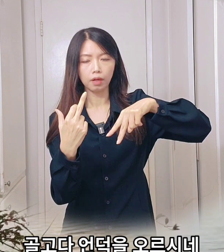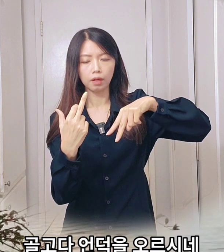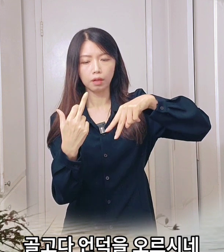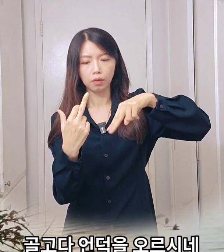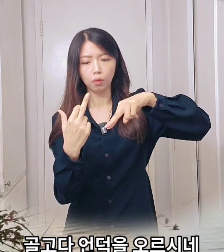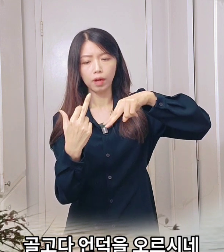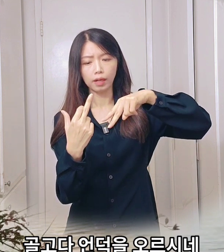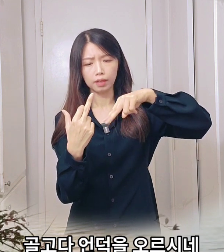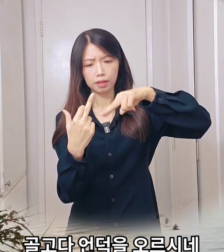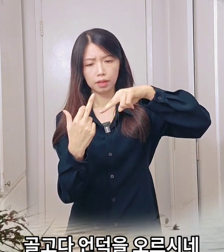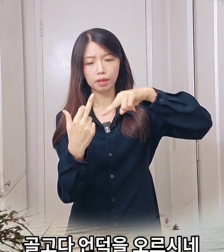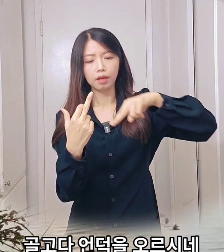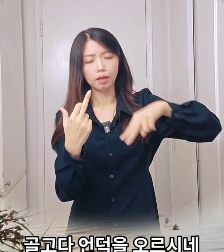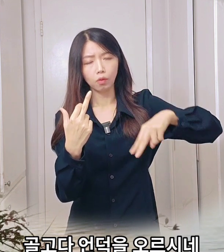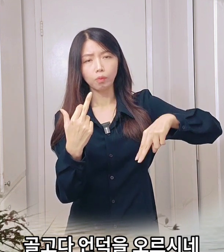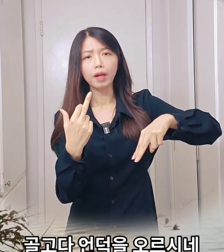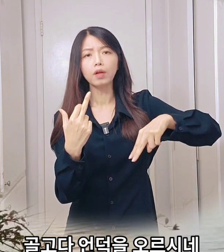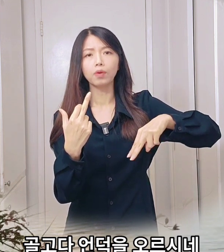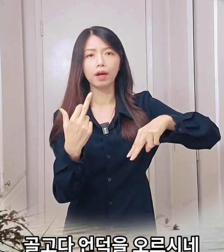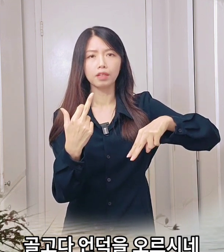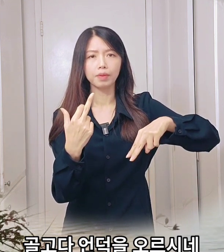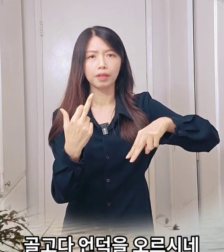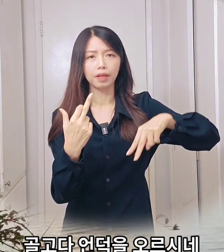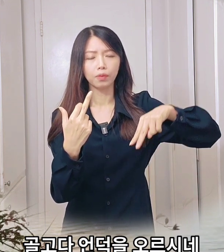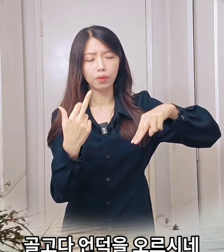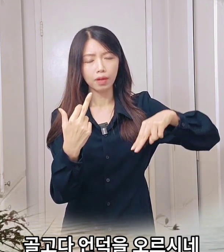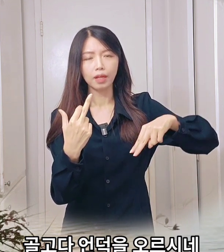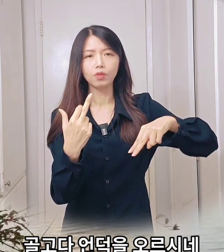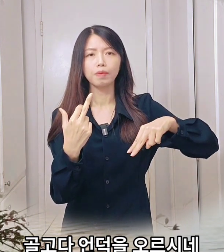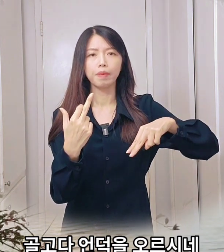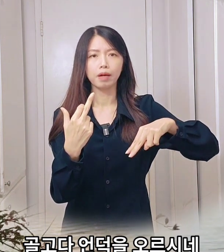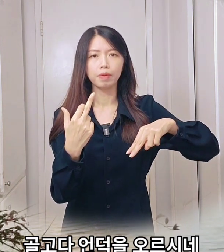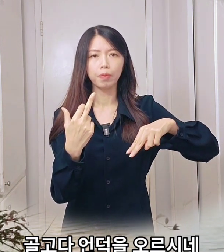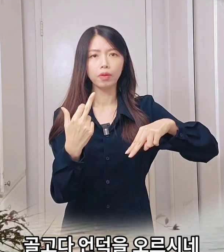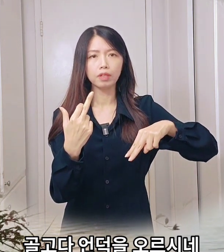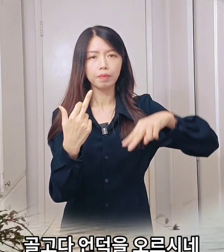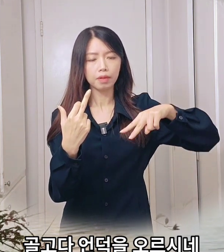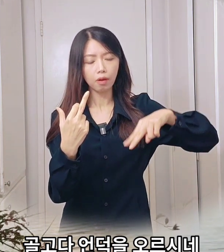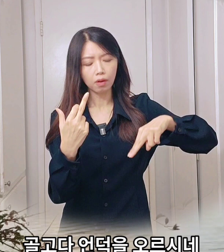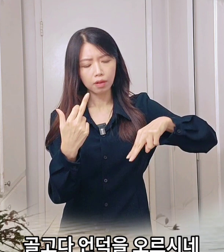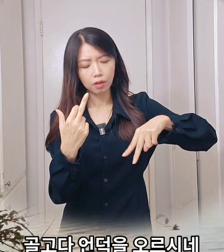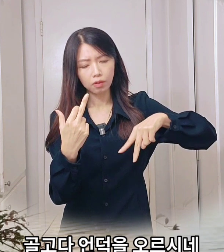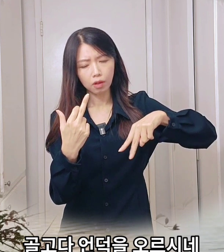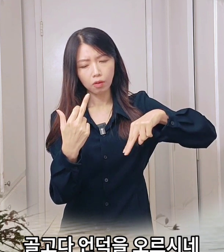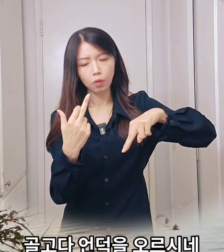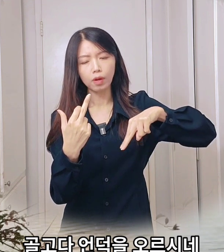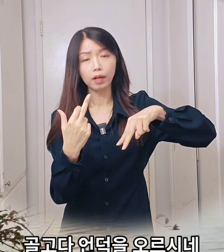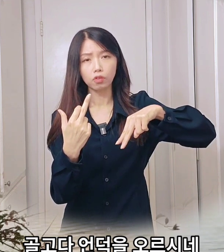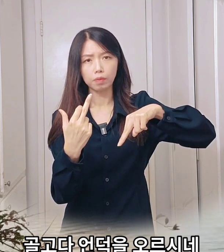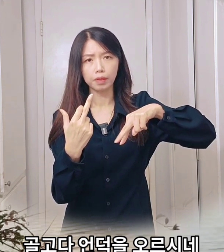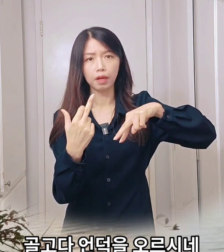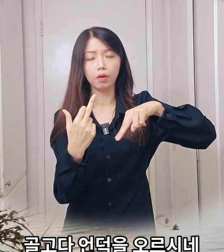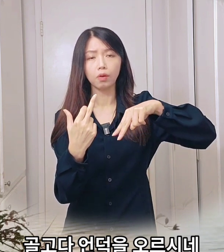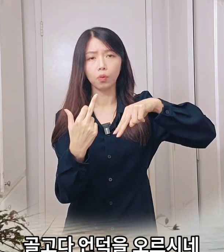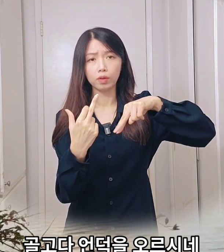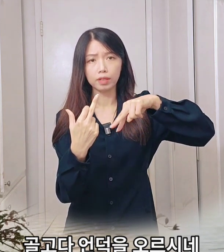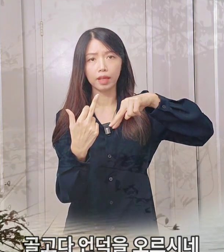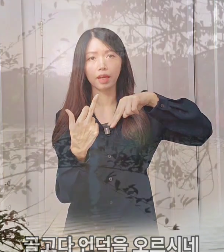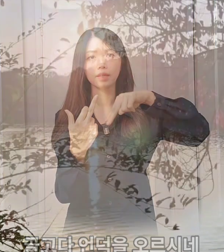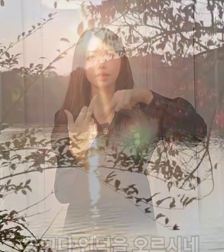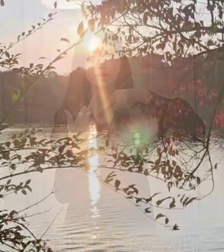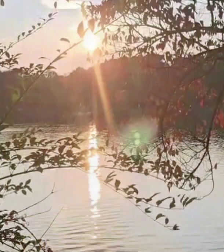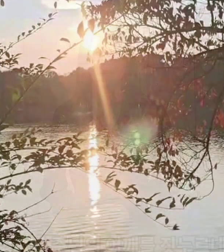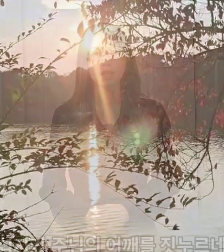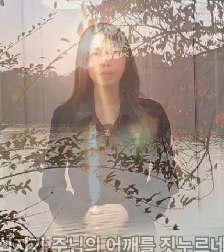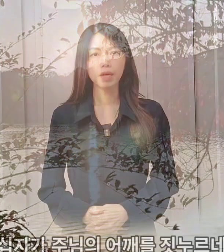이렇게 올라가듯이. 너무 빨리 올라가시면 안 되고 예수님의 마음을 표현하시면서 천천히 올라가 주시면 돼요.